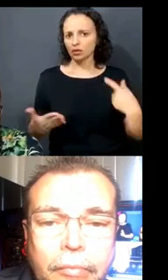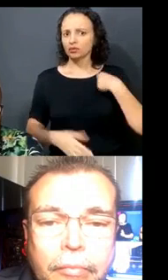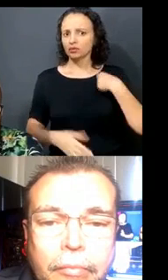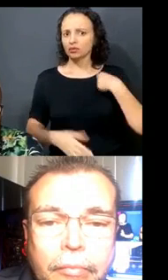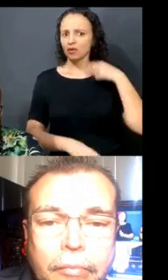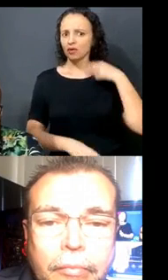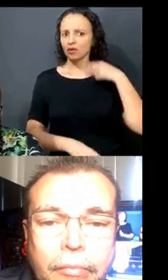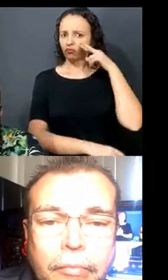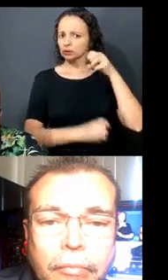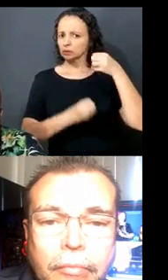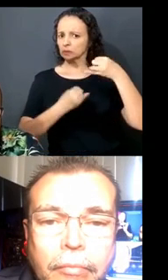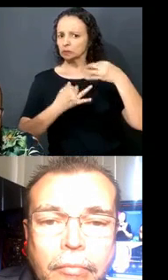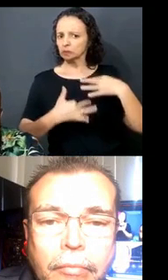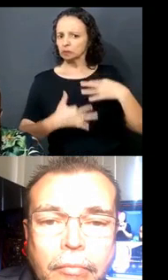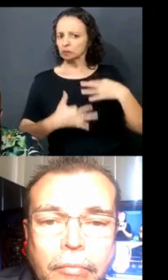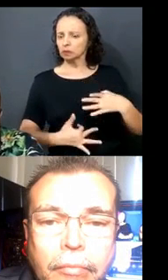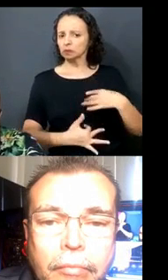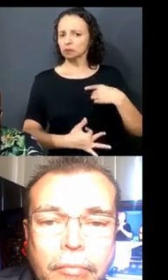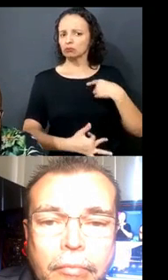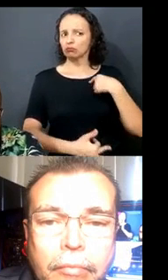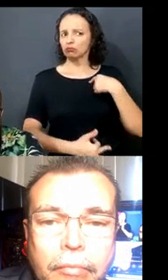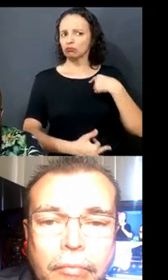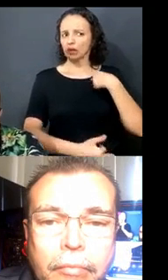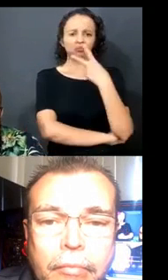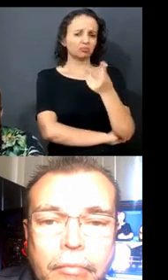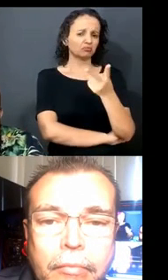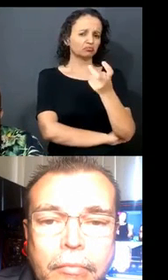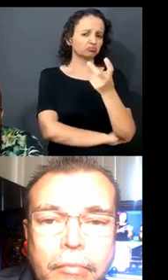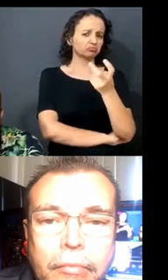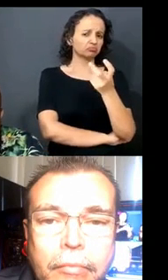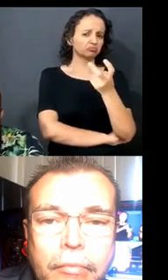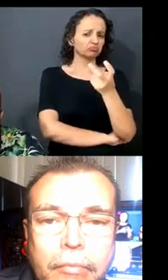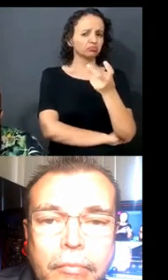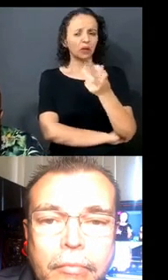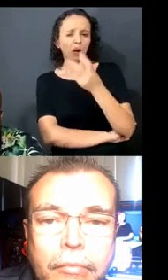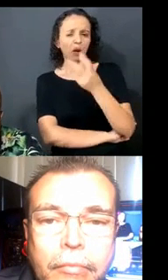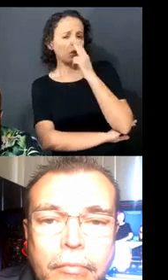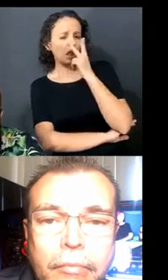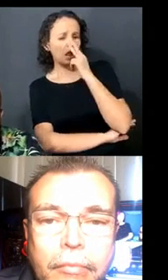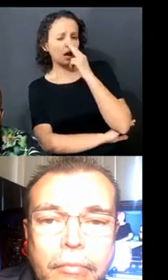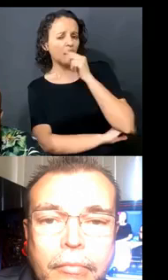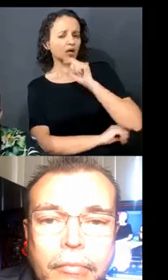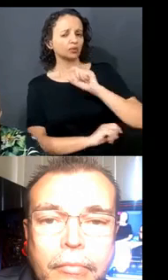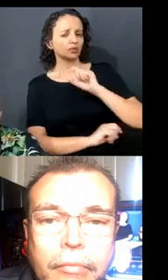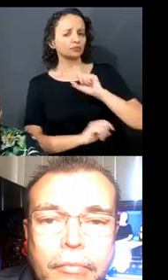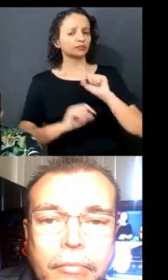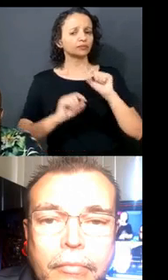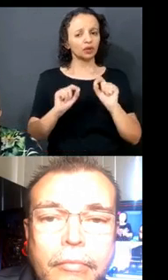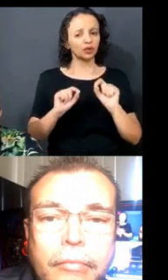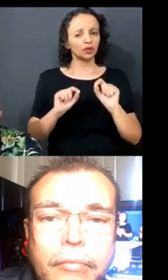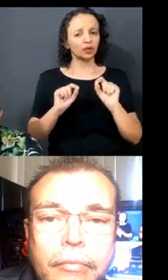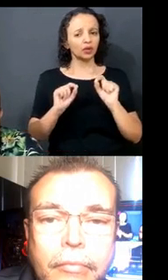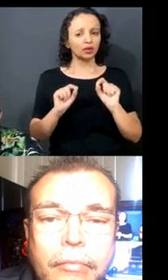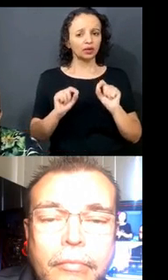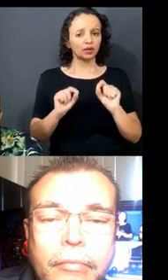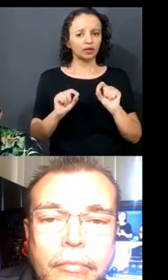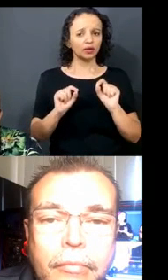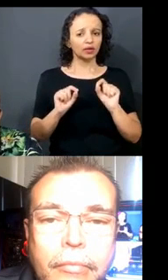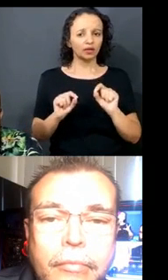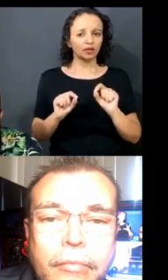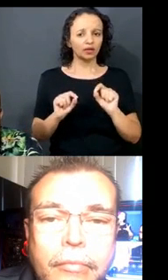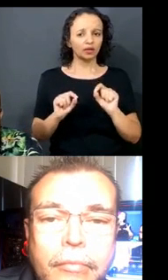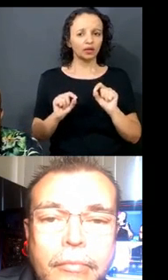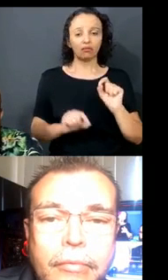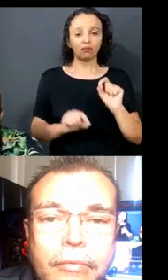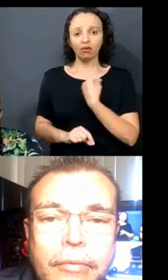Quando eu vejo você dizendo isso, até me parece, né, dá um cheiro, assim, guardado as devidas